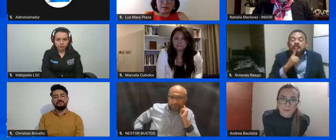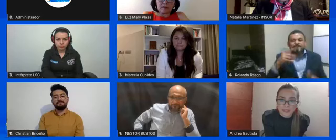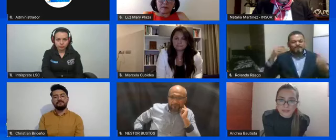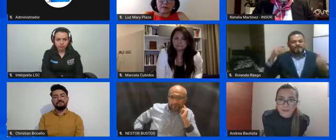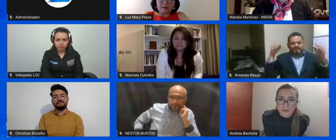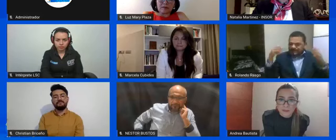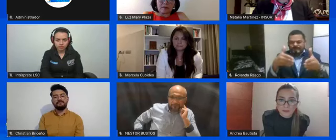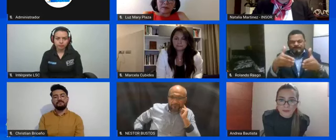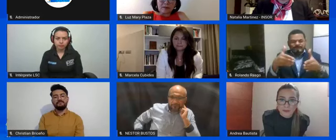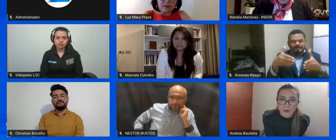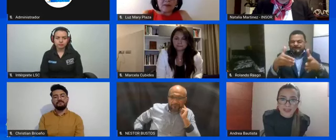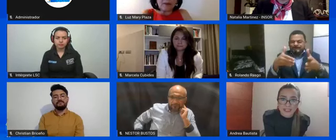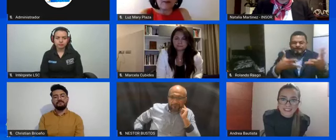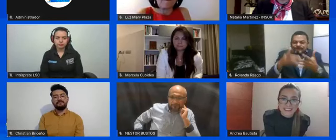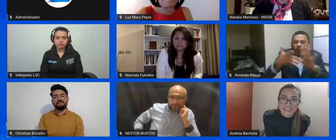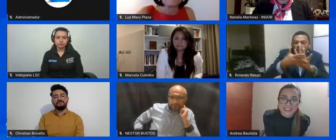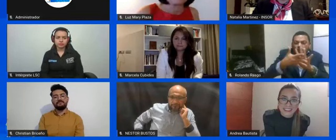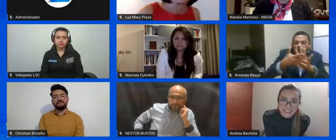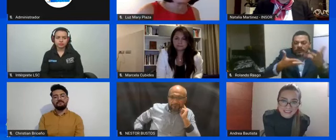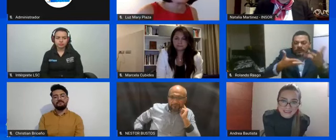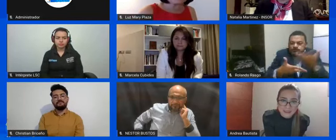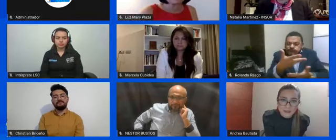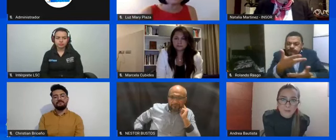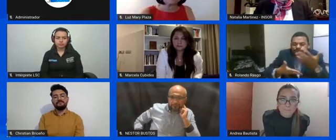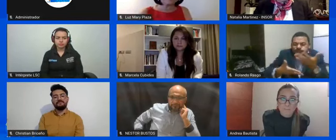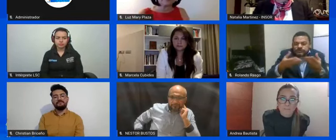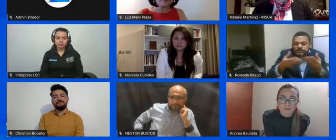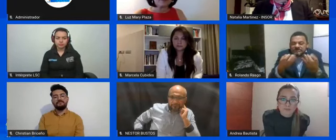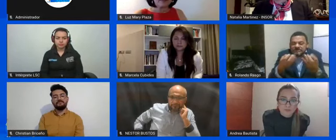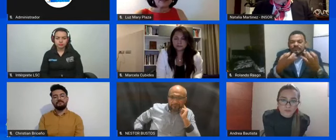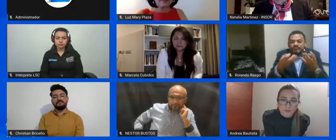Pero también mi papel fue un poco darles tranquilidad